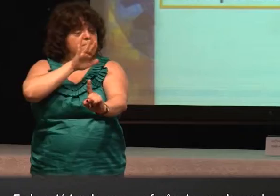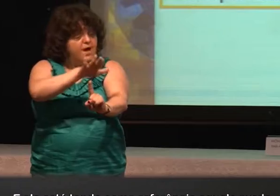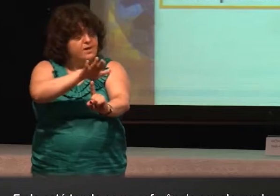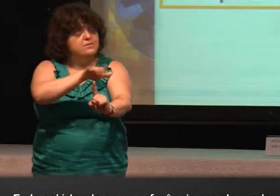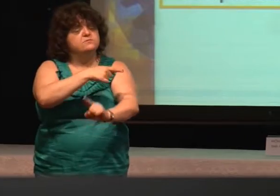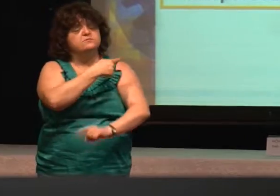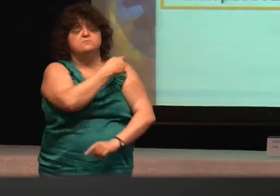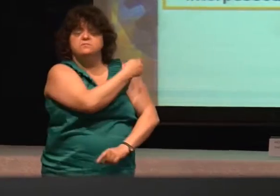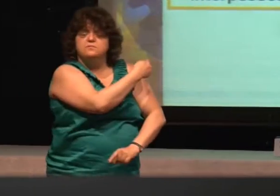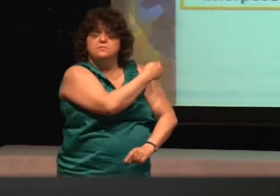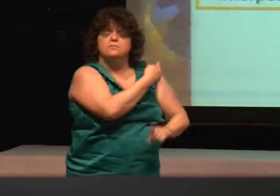surdo.